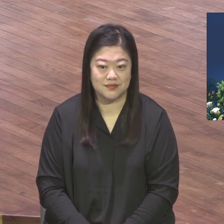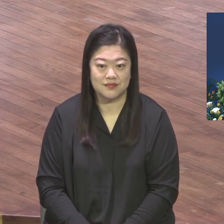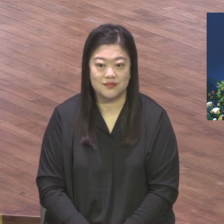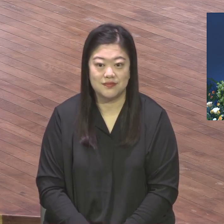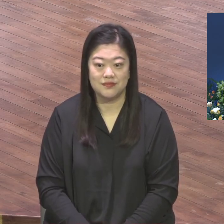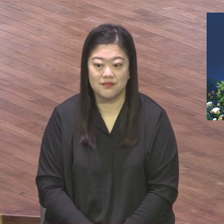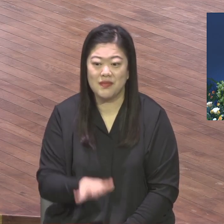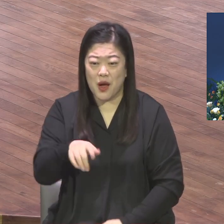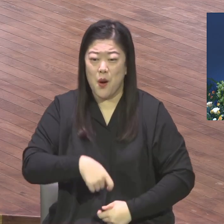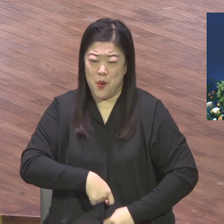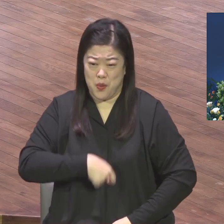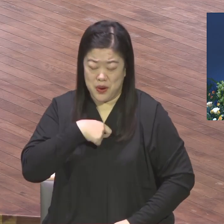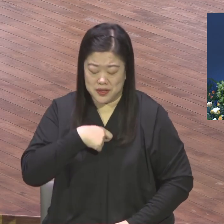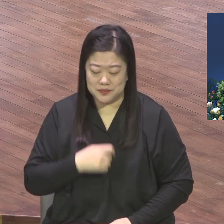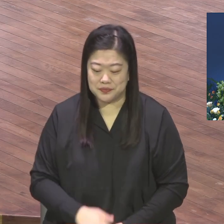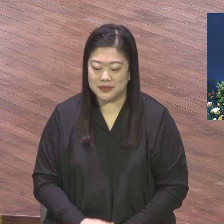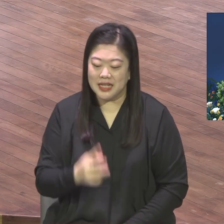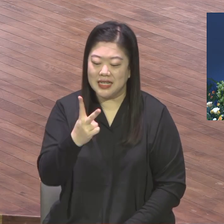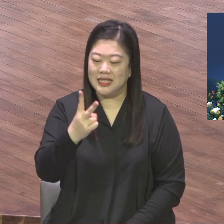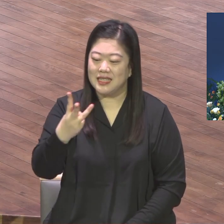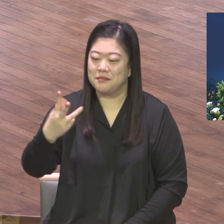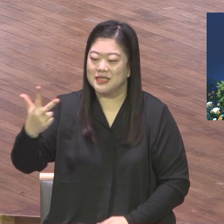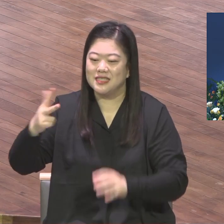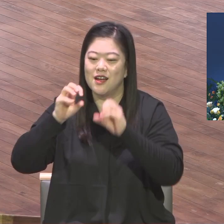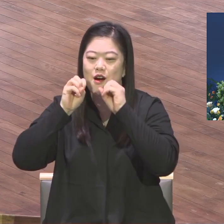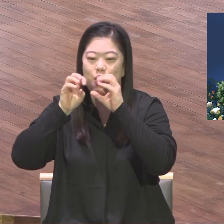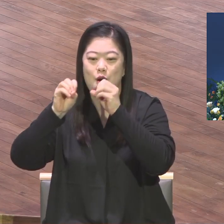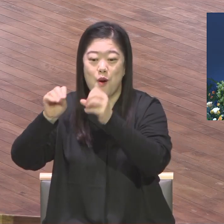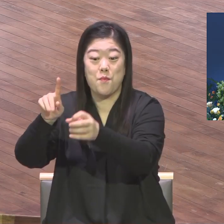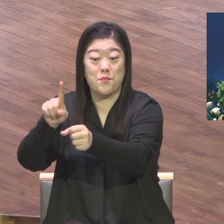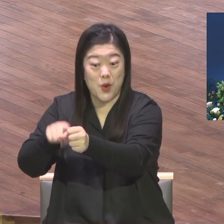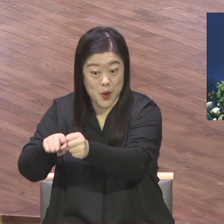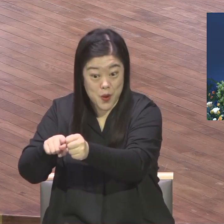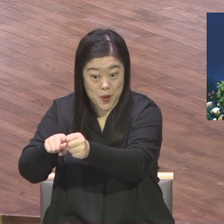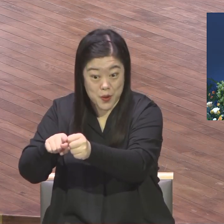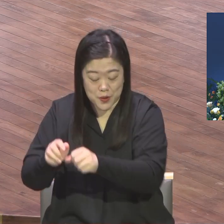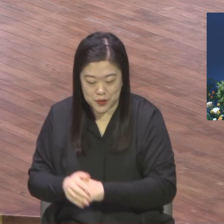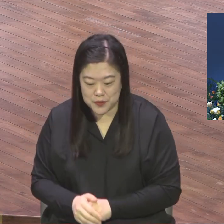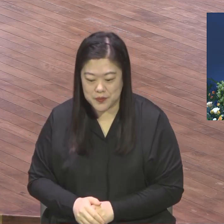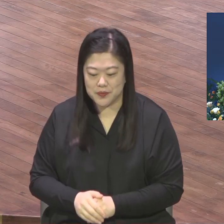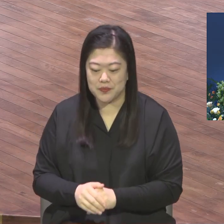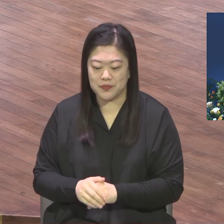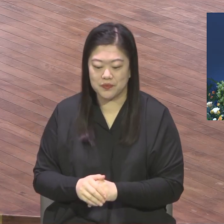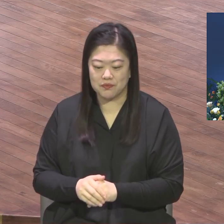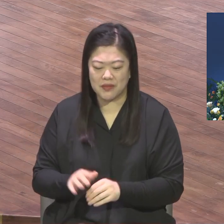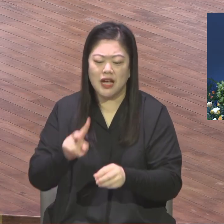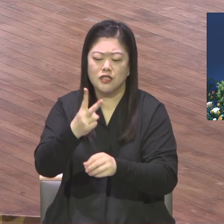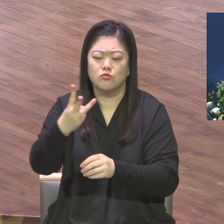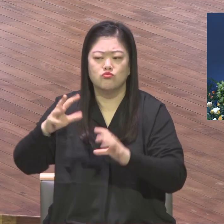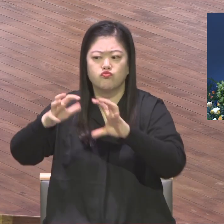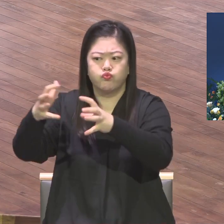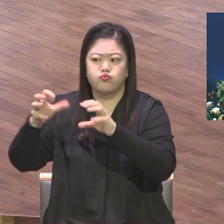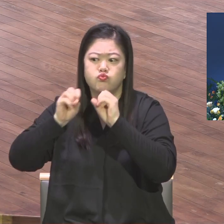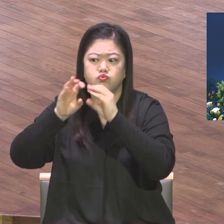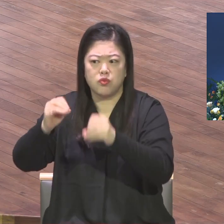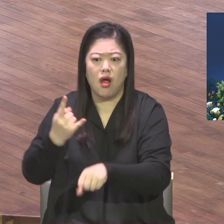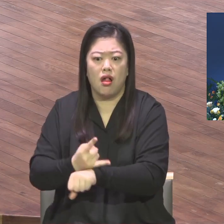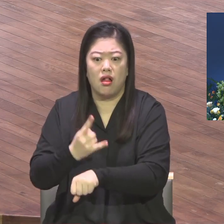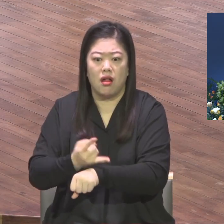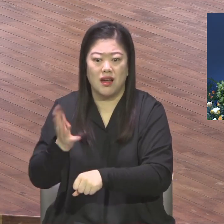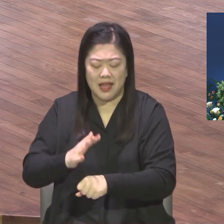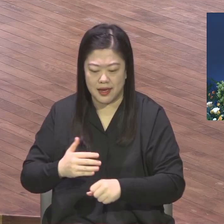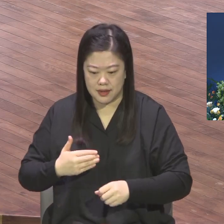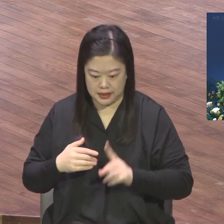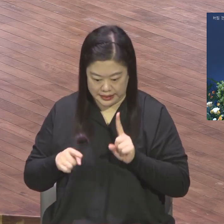이렇게 237 성교 시스템을 개교회가 구축한 것은 전 세계적으로 우리